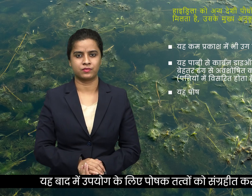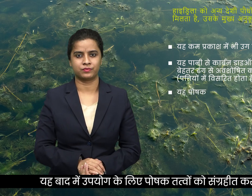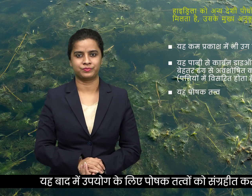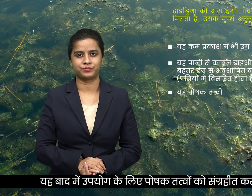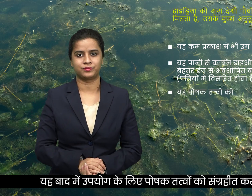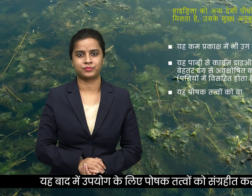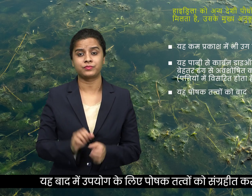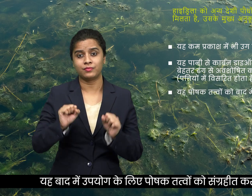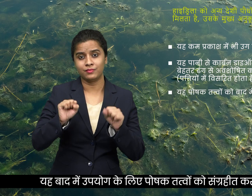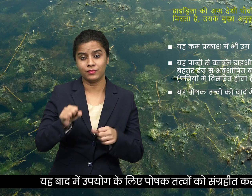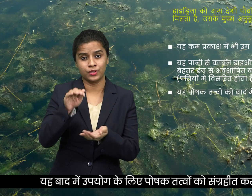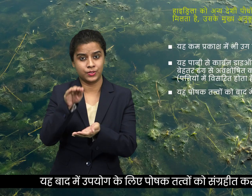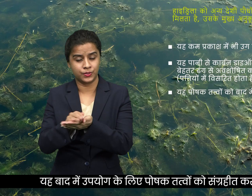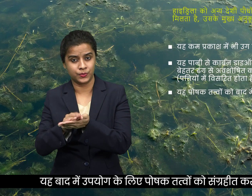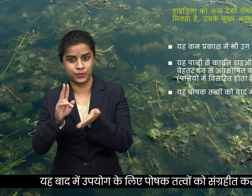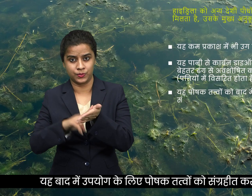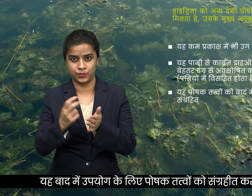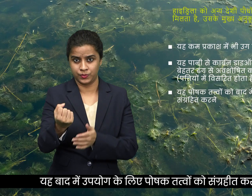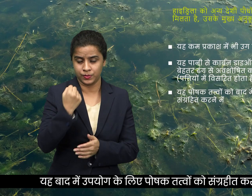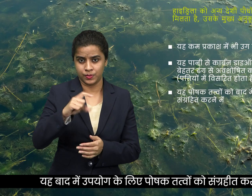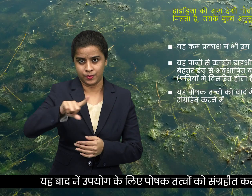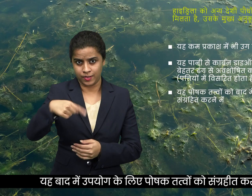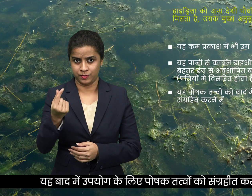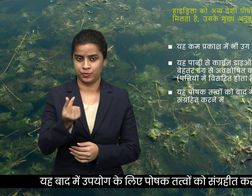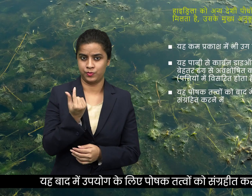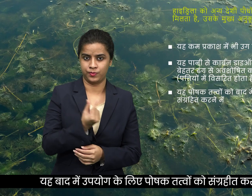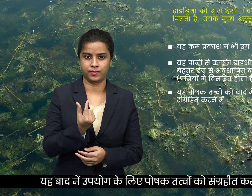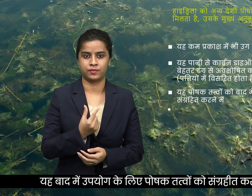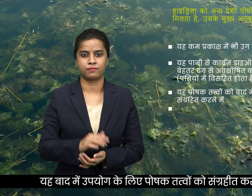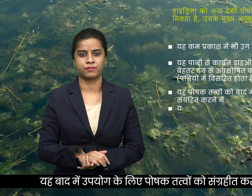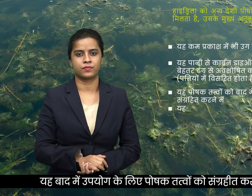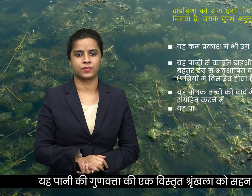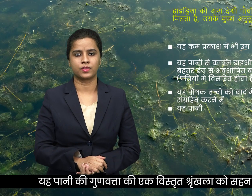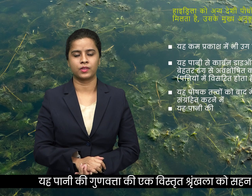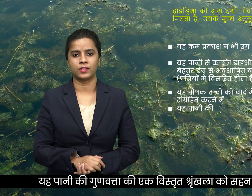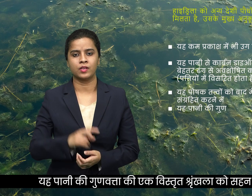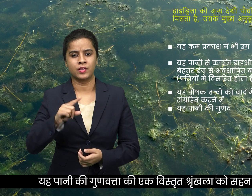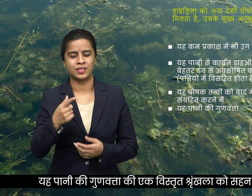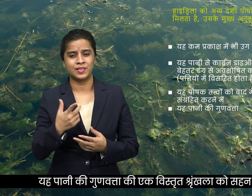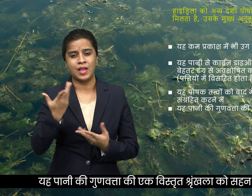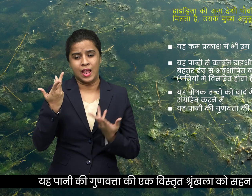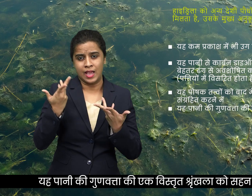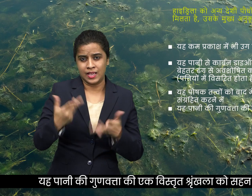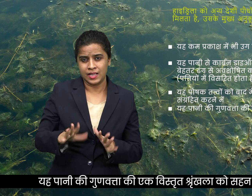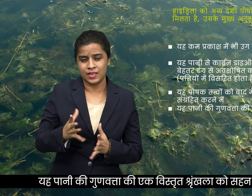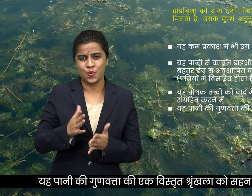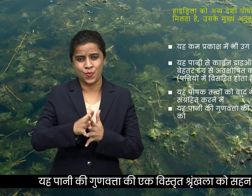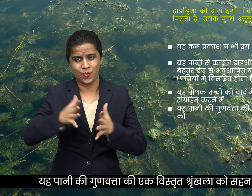यह बाद में उपयोग के लिए पोषक तत्वों को संग्रहित करने में सक्षम है। यह पानी की गुणवत्ता की एक विस्तृत श्रृंखला